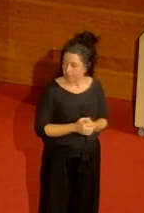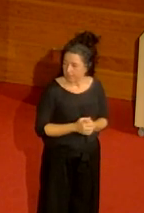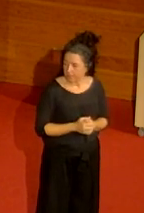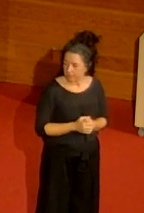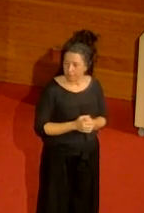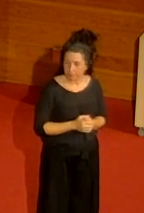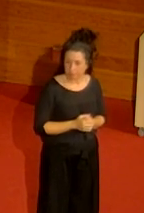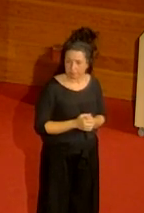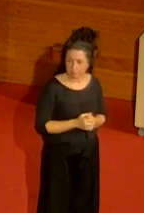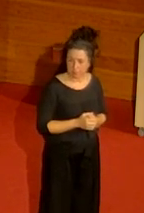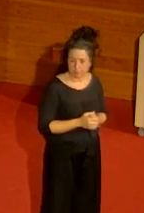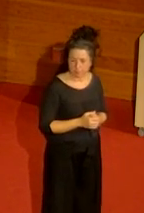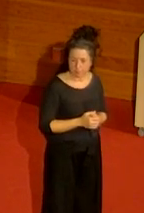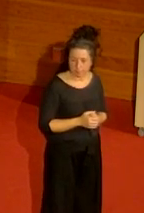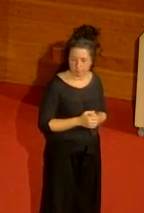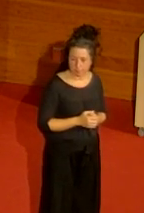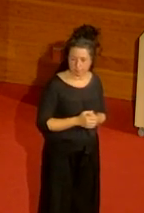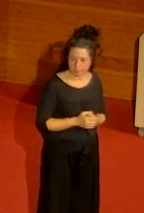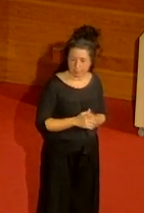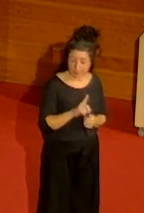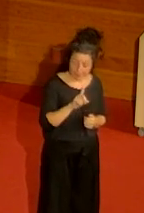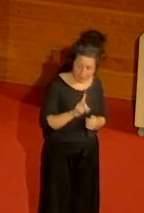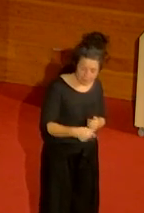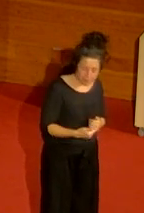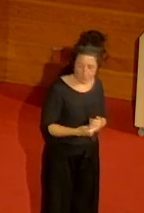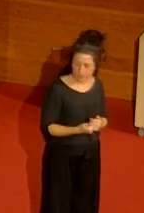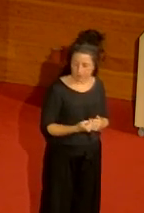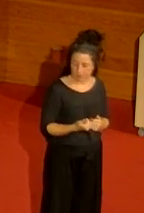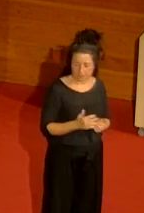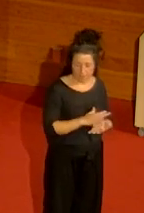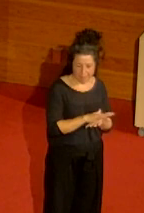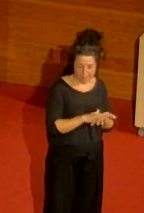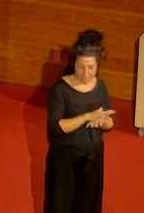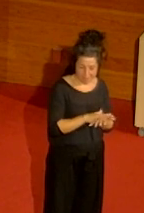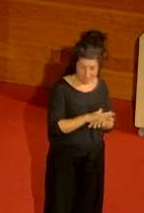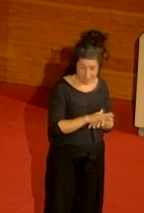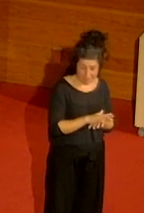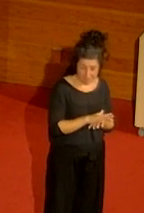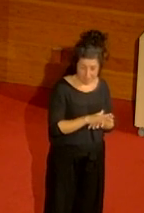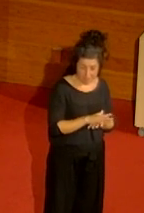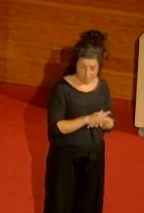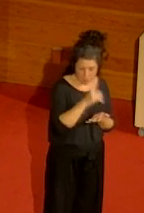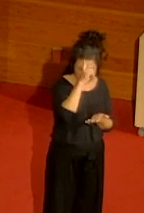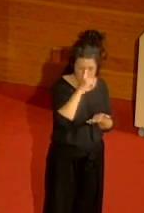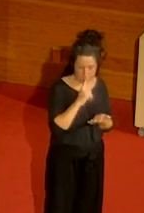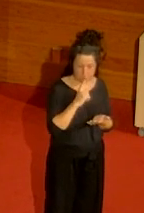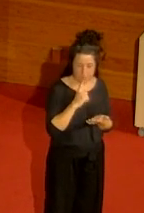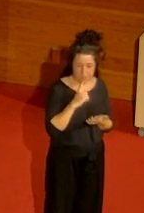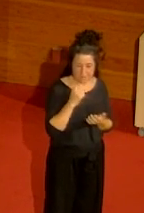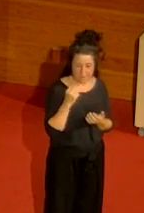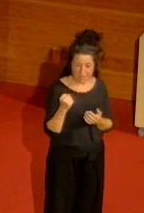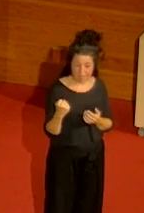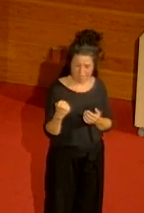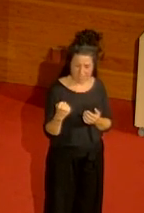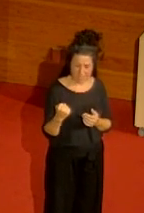ocupada y por otro lado les hablaba de este perfil de ultraderechistas que se les identifica como